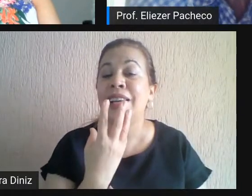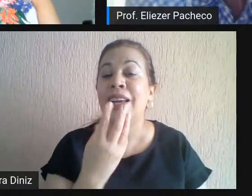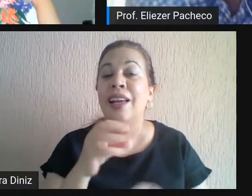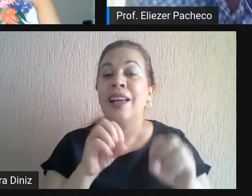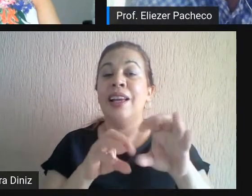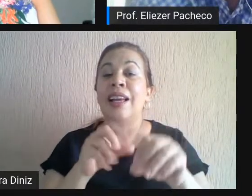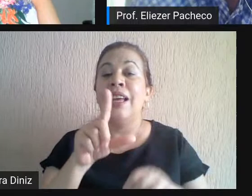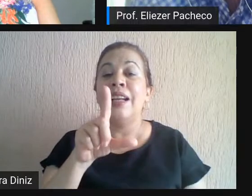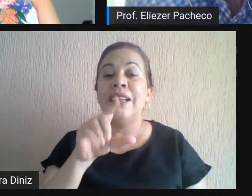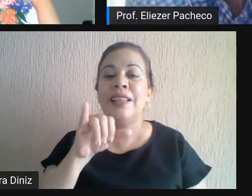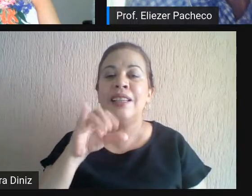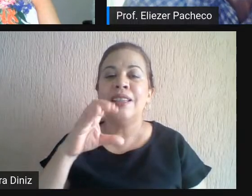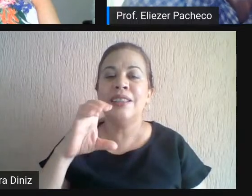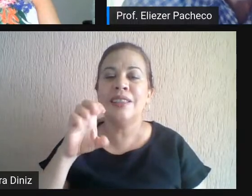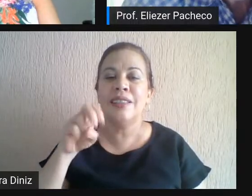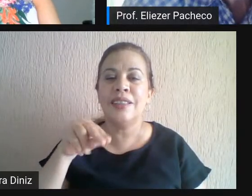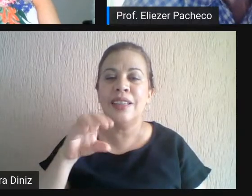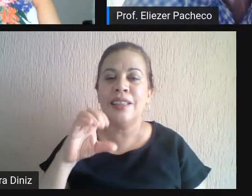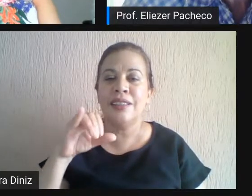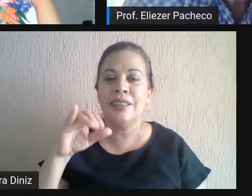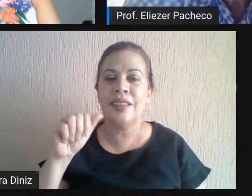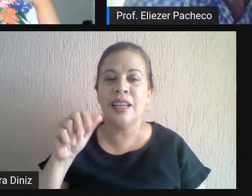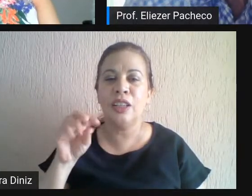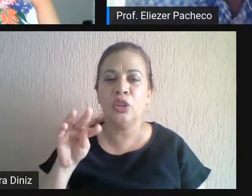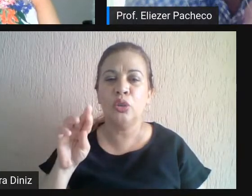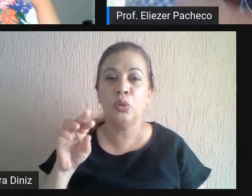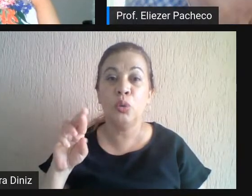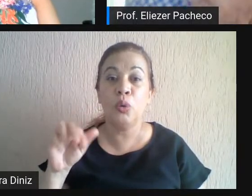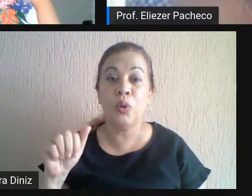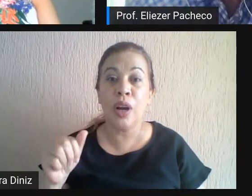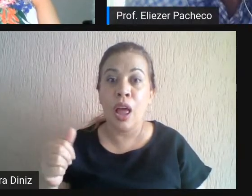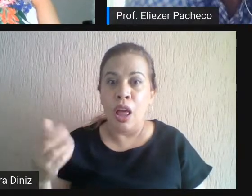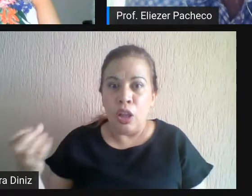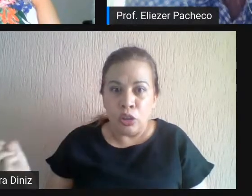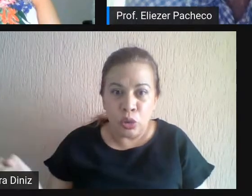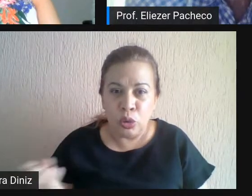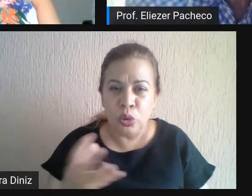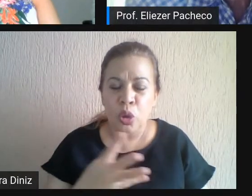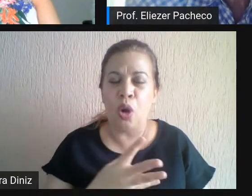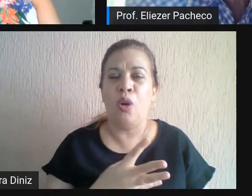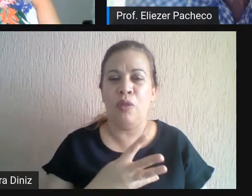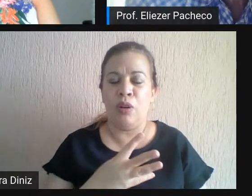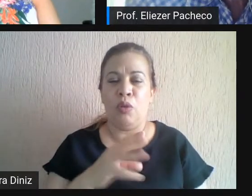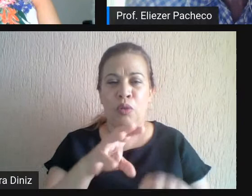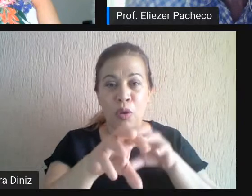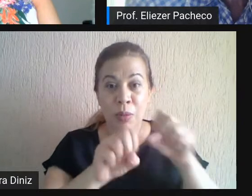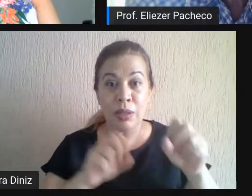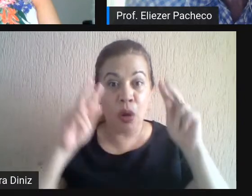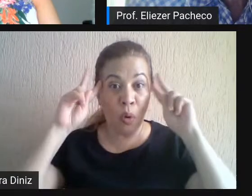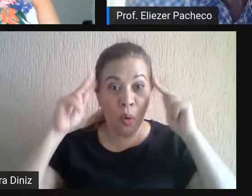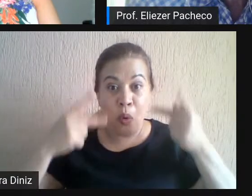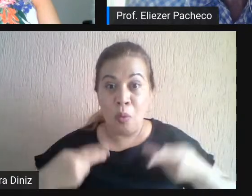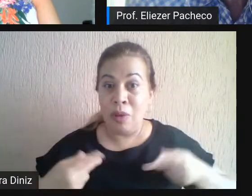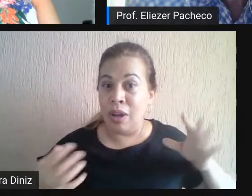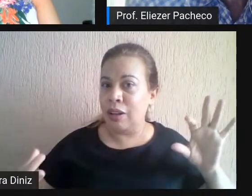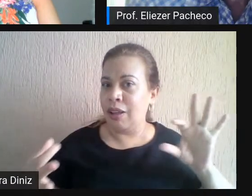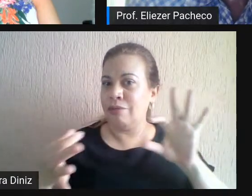qualitativa melhor, inovadora, com formação humana integral?